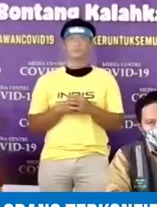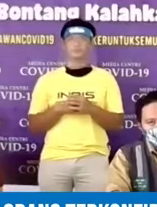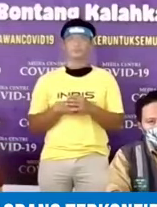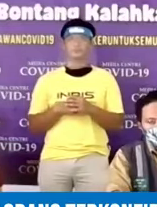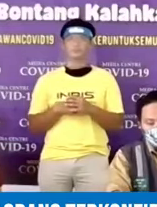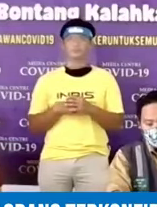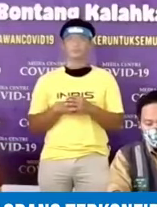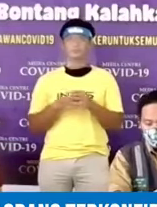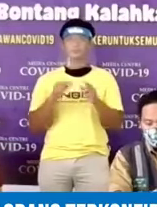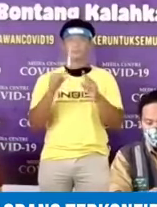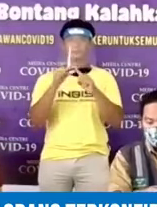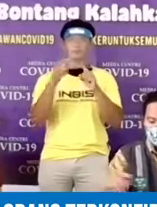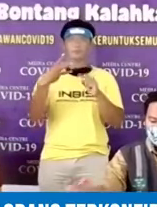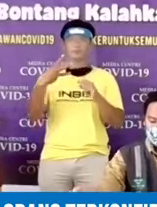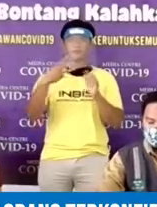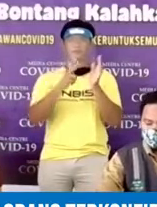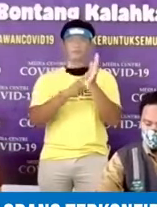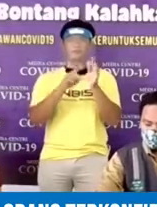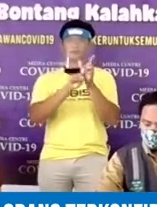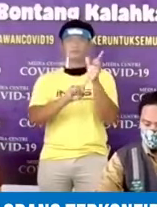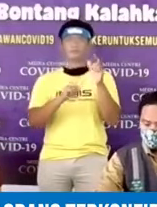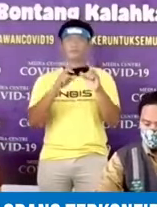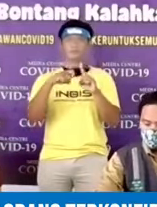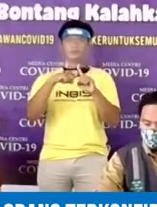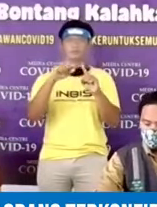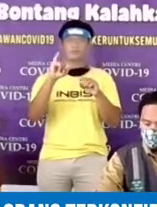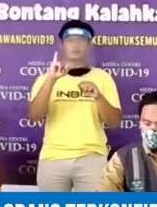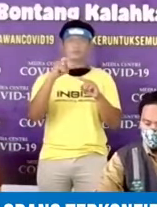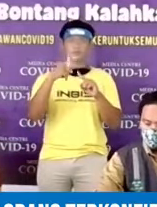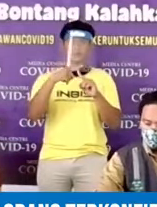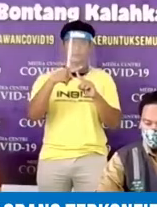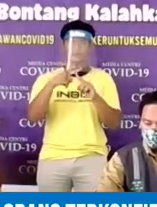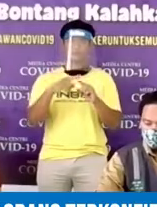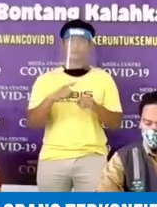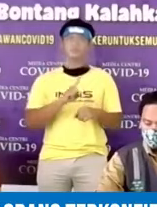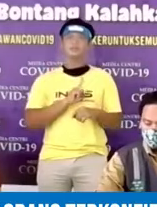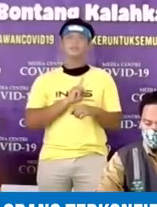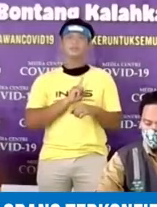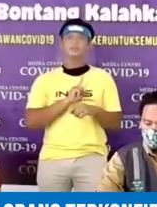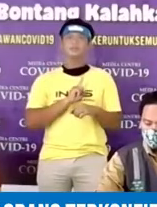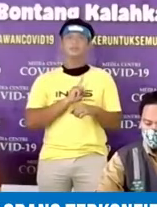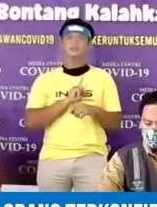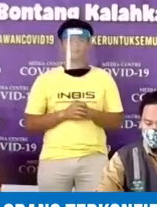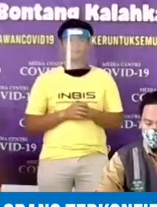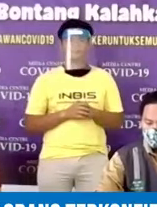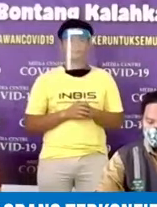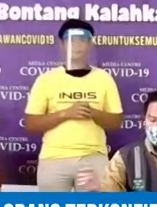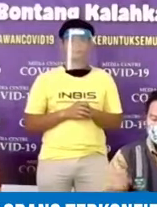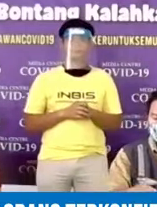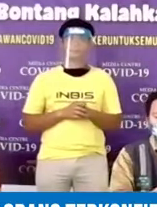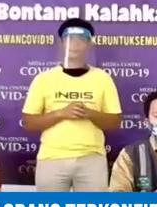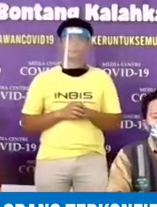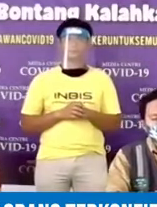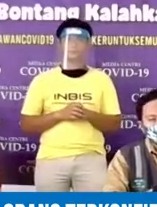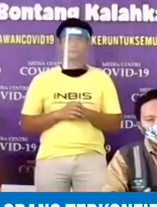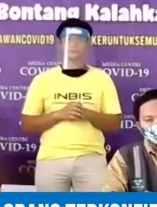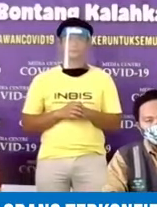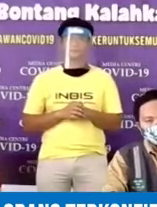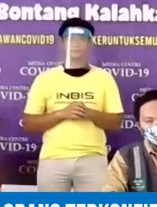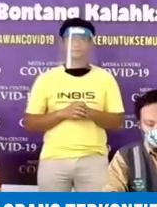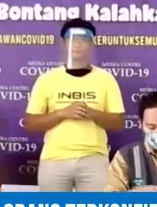ia masih ada kaltimpost kembali silakan kaltimpost sayap